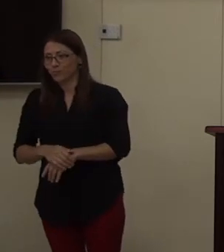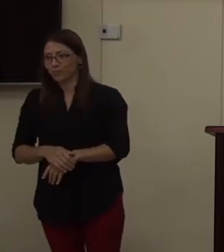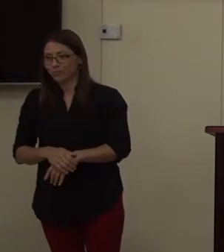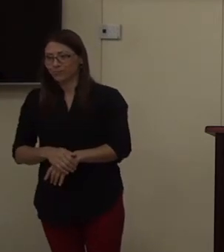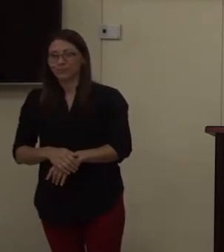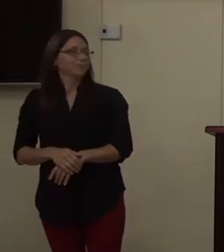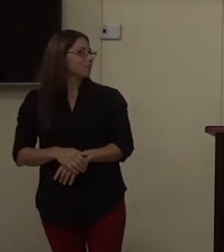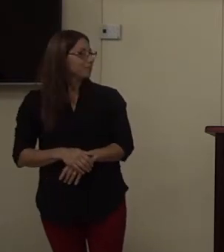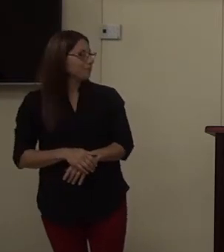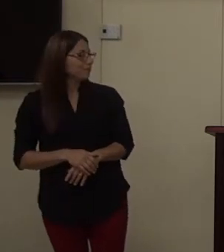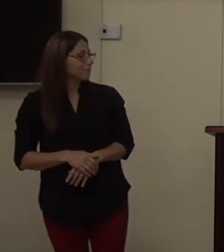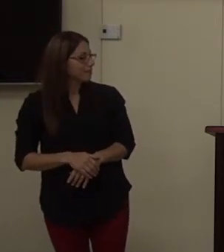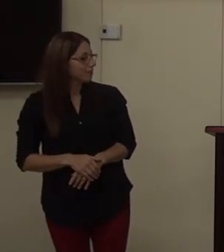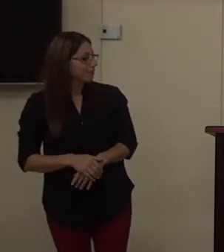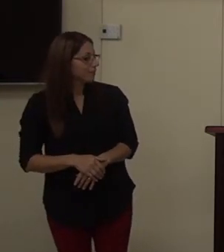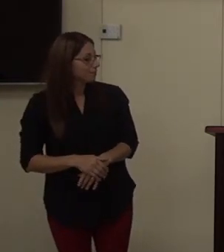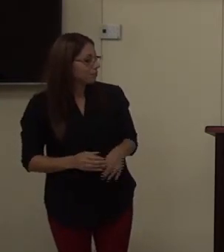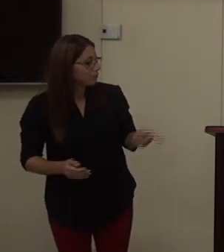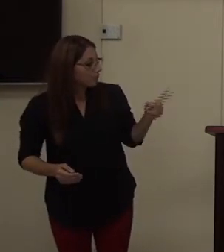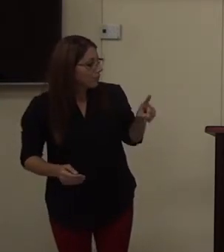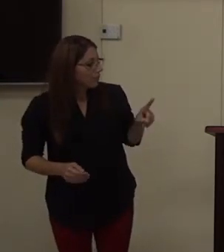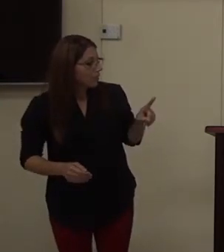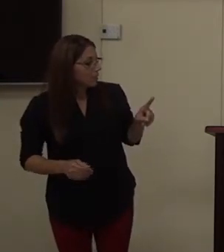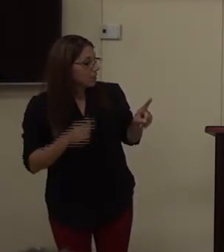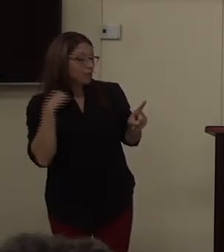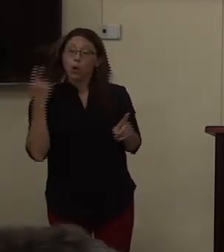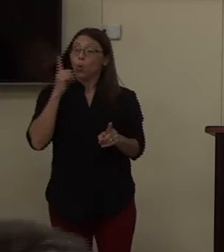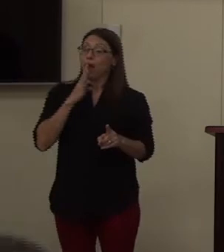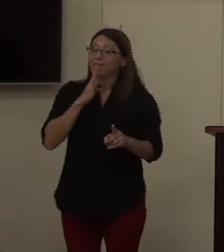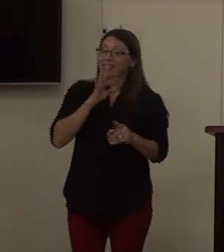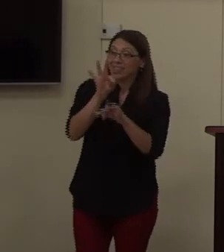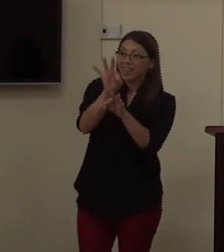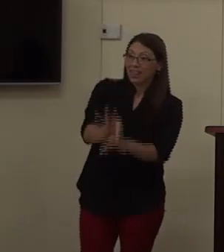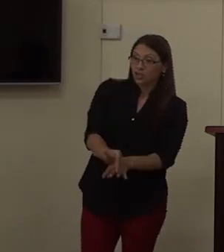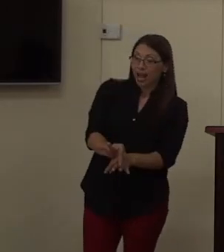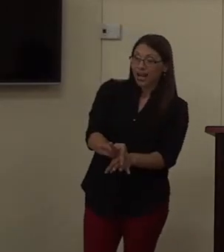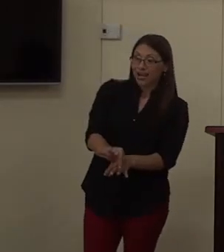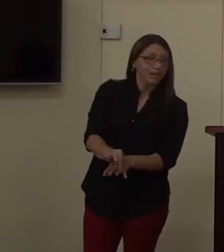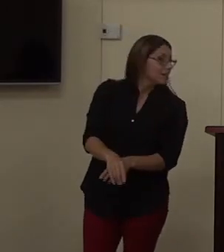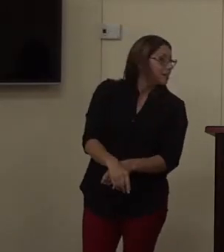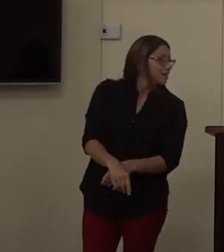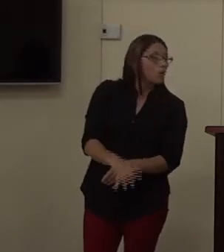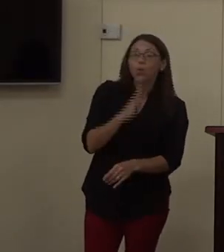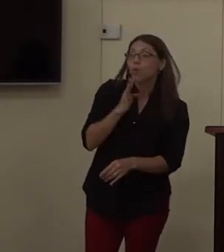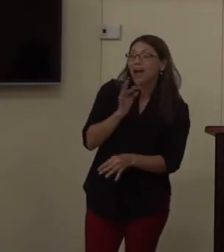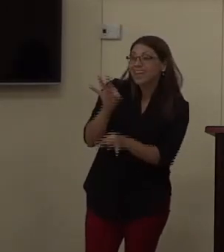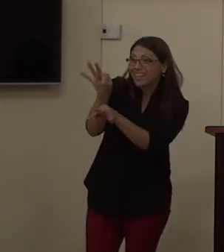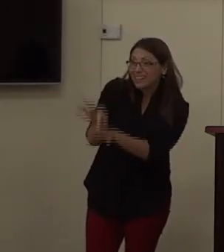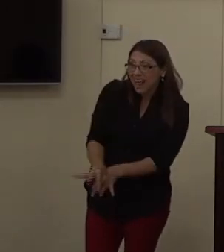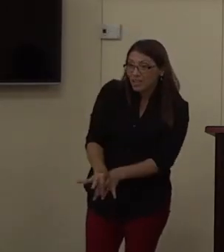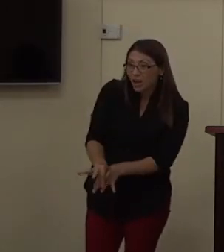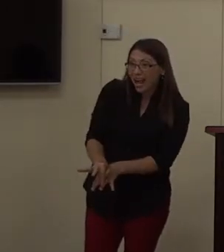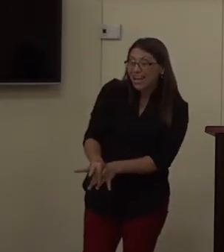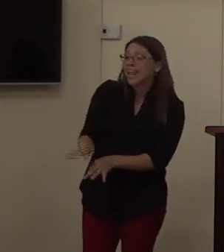uso, ¿verdad? Un hablante tradicional no entiende que está diciendo todo mi amor, que está diciendo que se siente